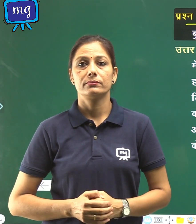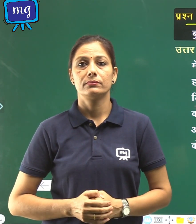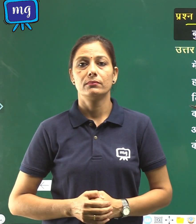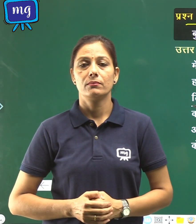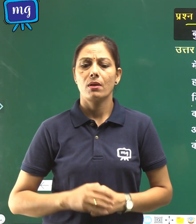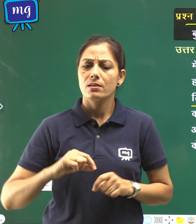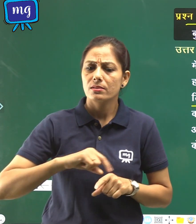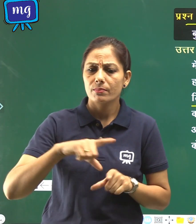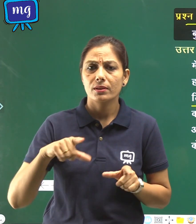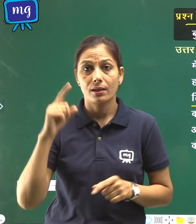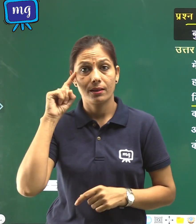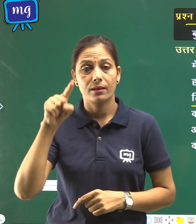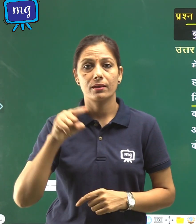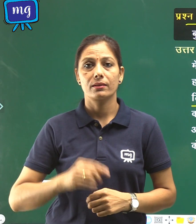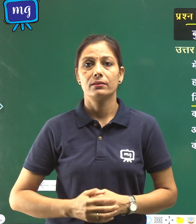सभी के लिए